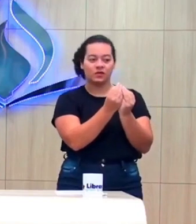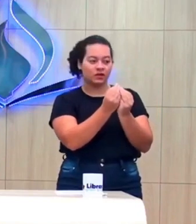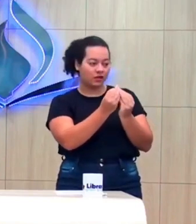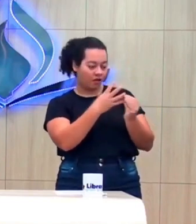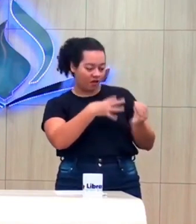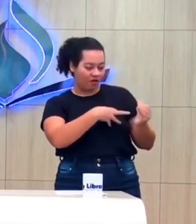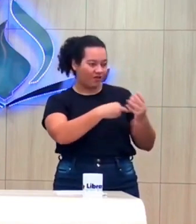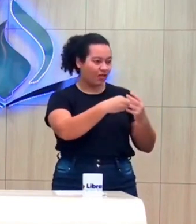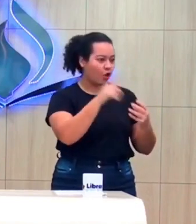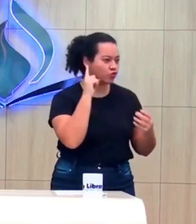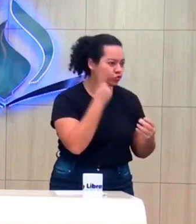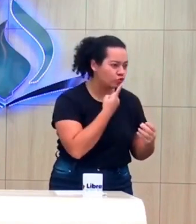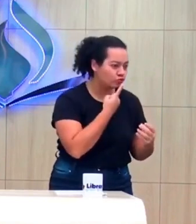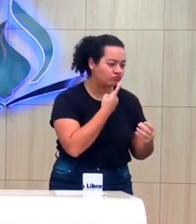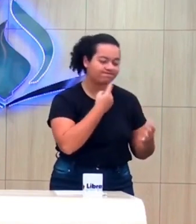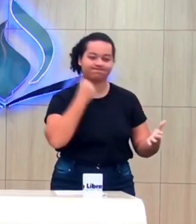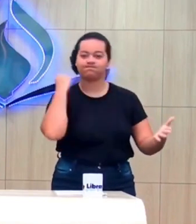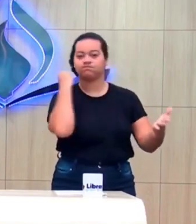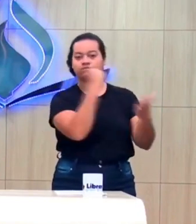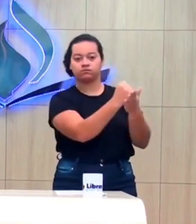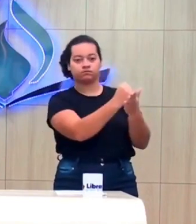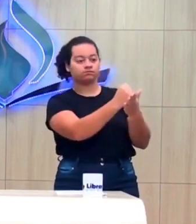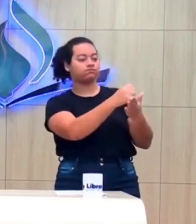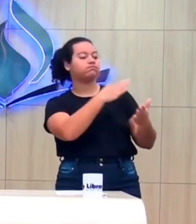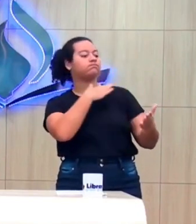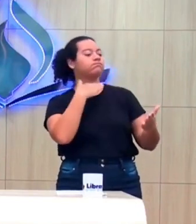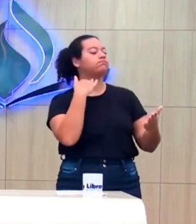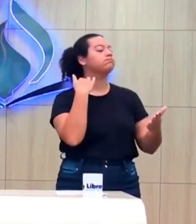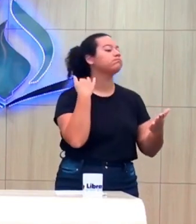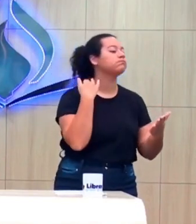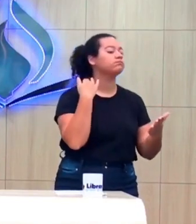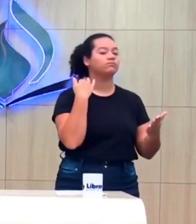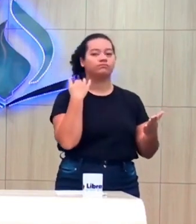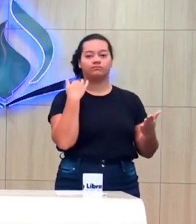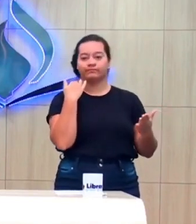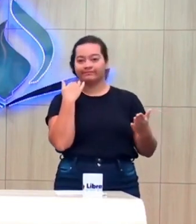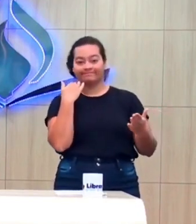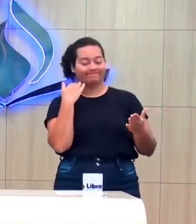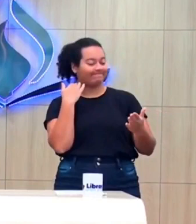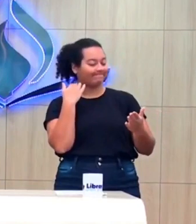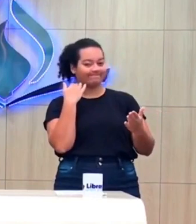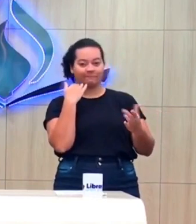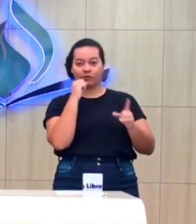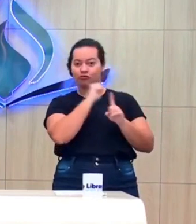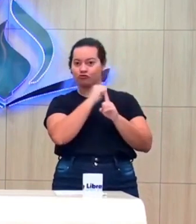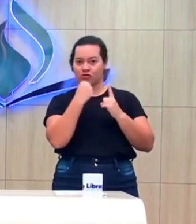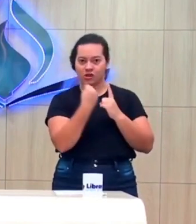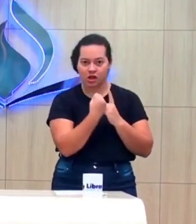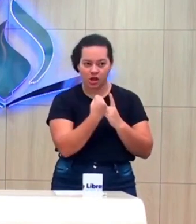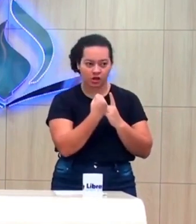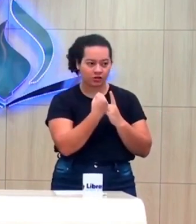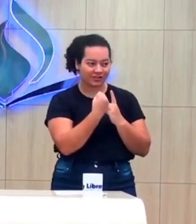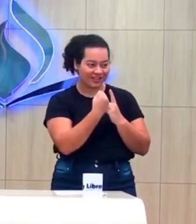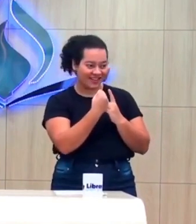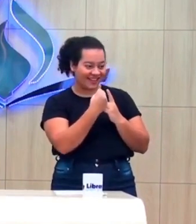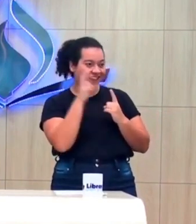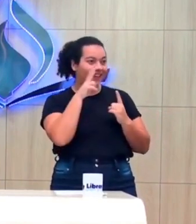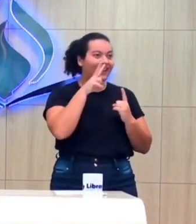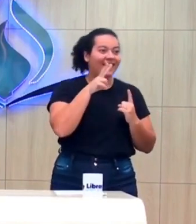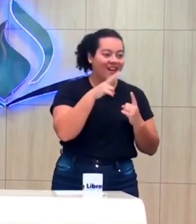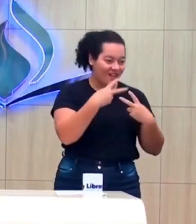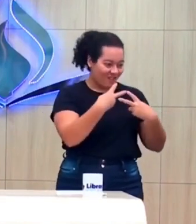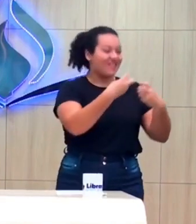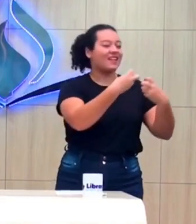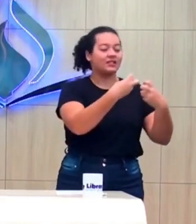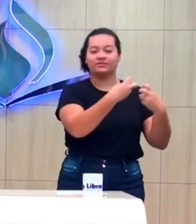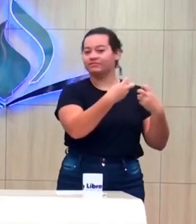filhos. Eles não tinham reconhecimento dentro da sociedade. E nós falamos